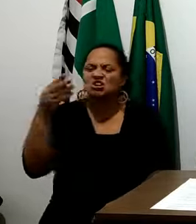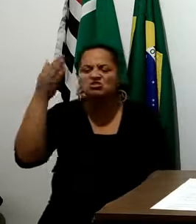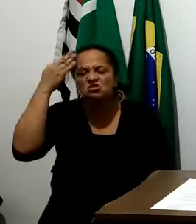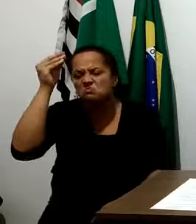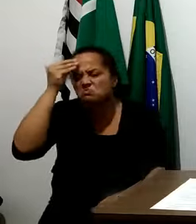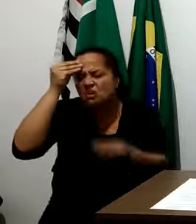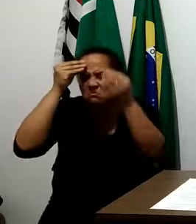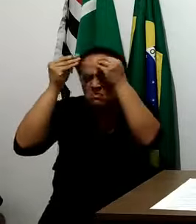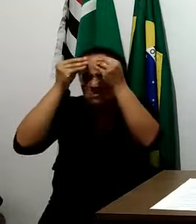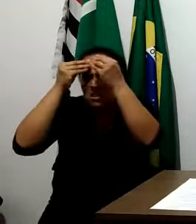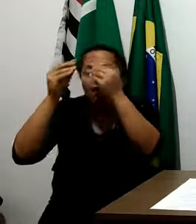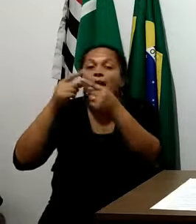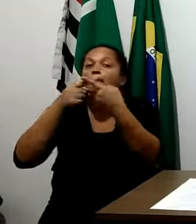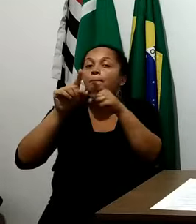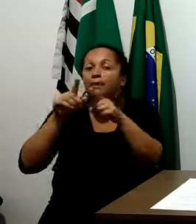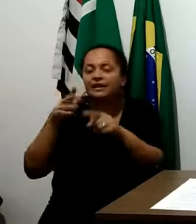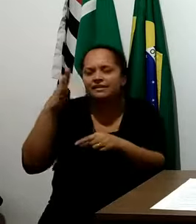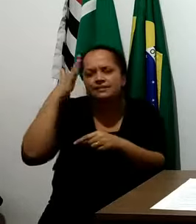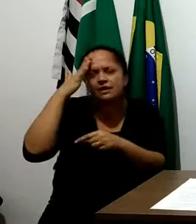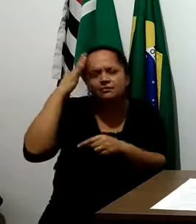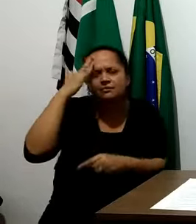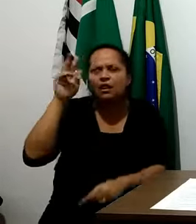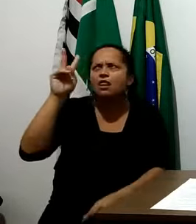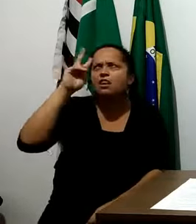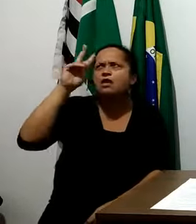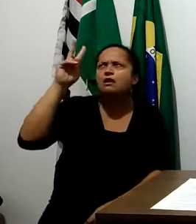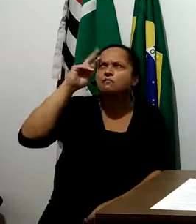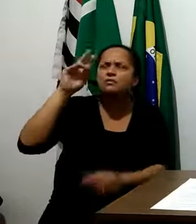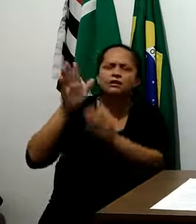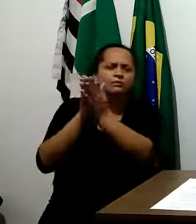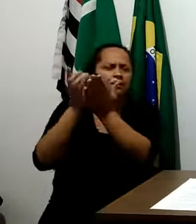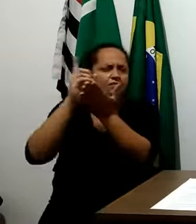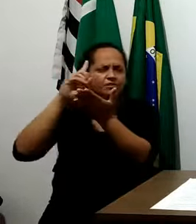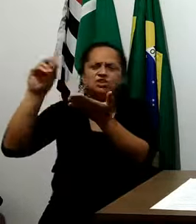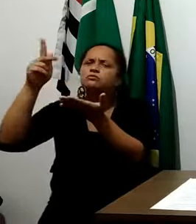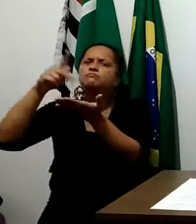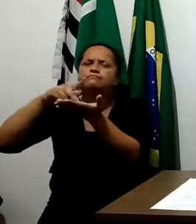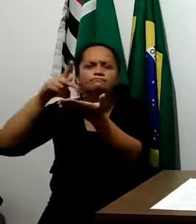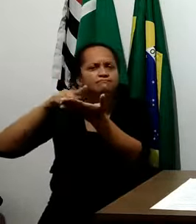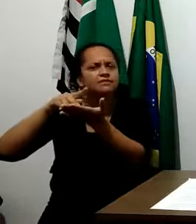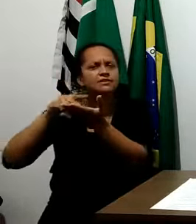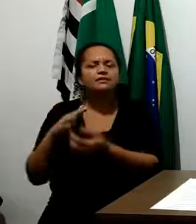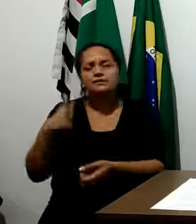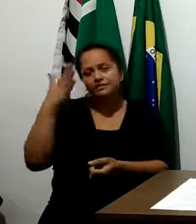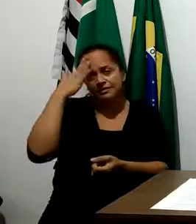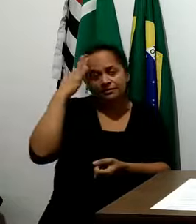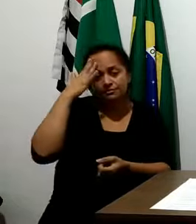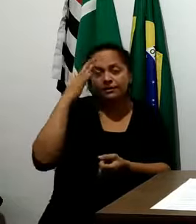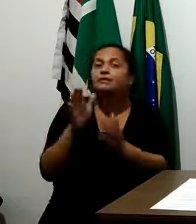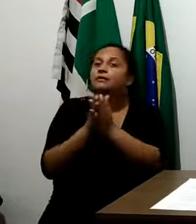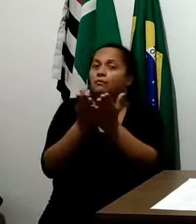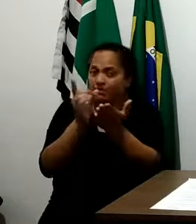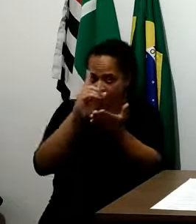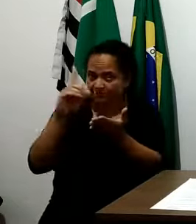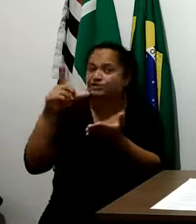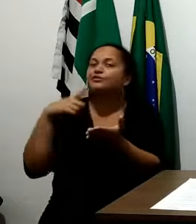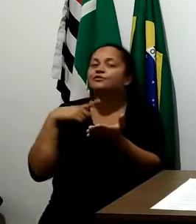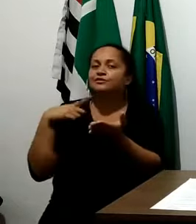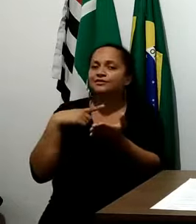versículo, mas conhecer todas estas verdades, todas as mais de 8.000 promessas escritas no livro, na Bíblia, nos